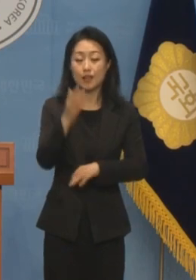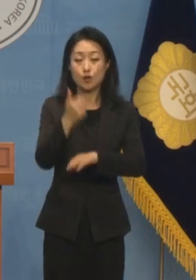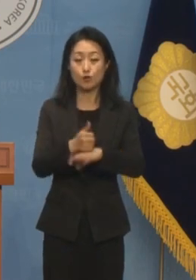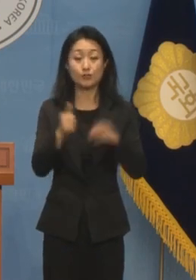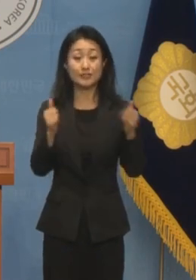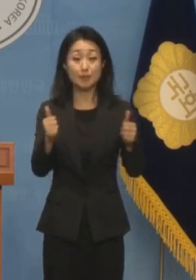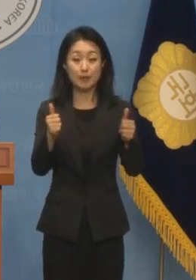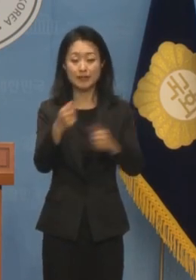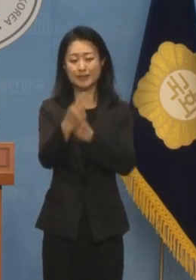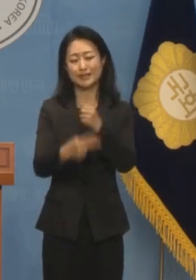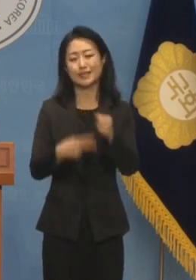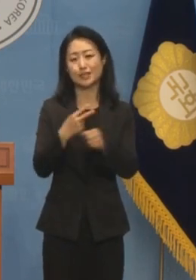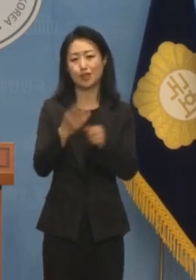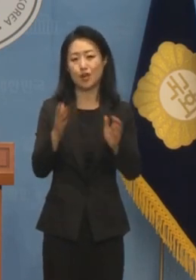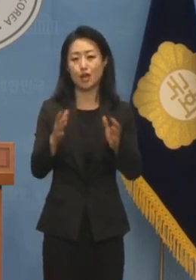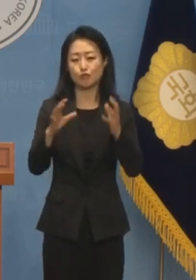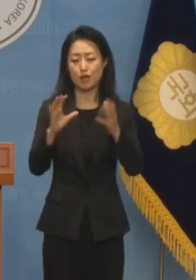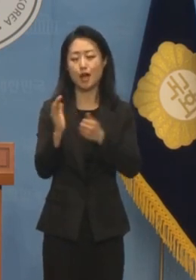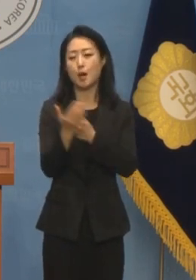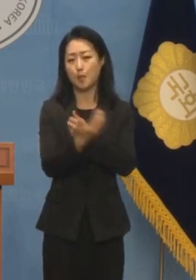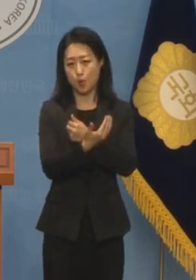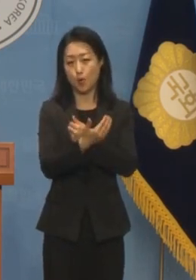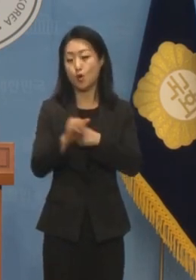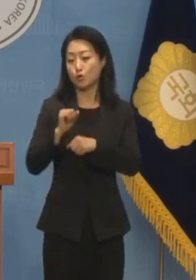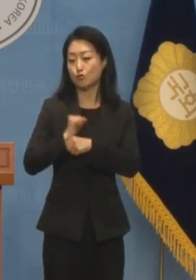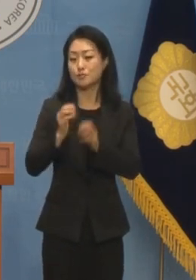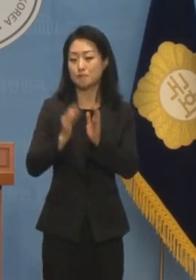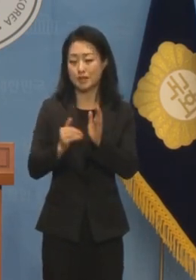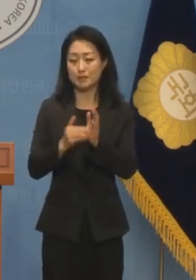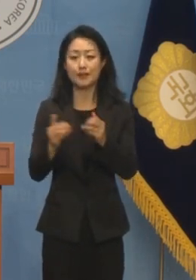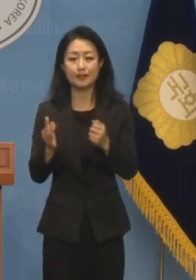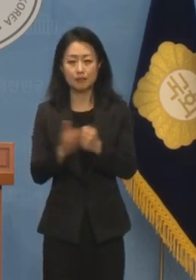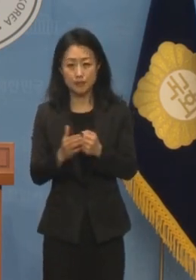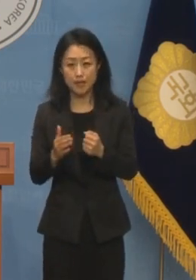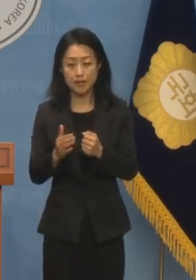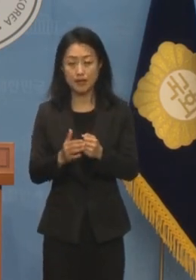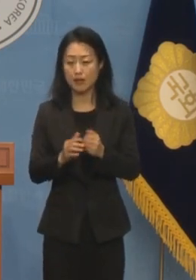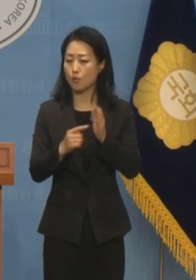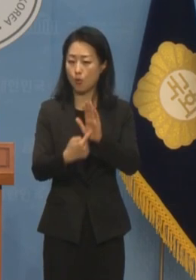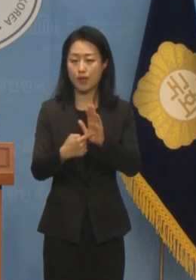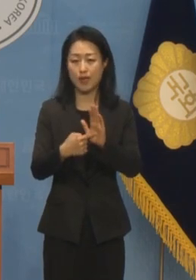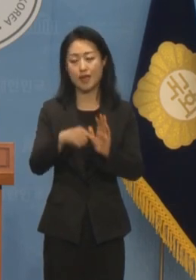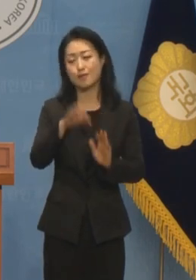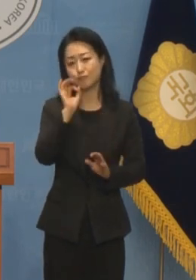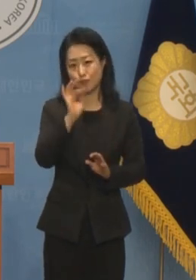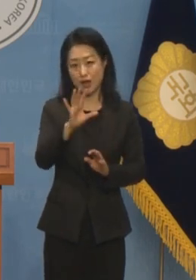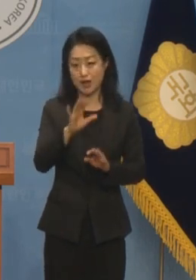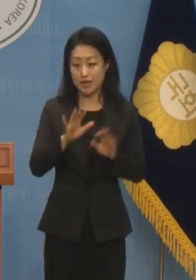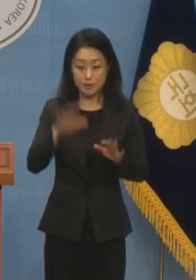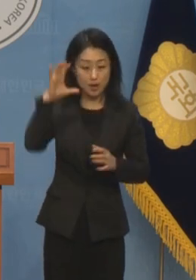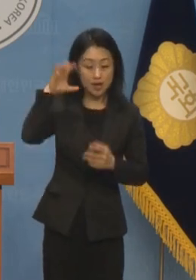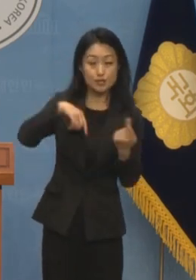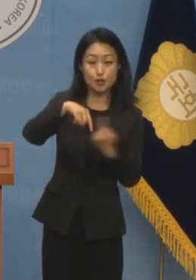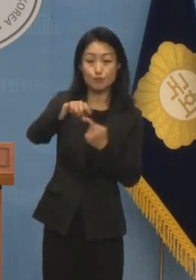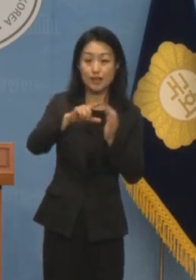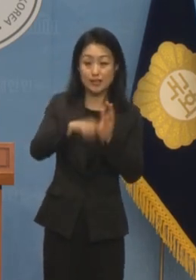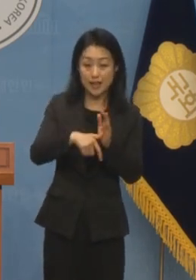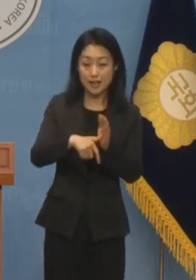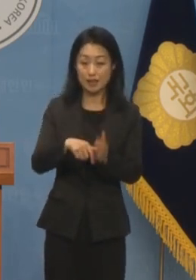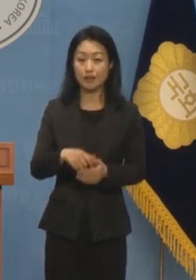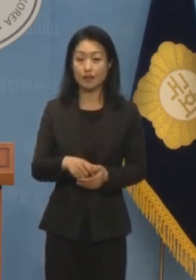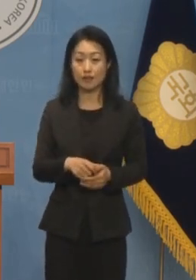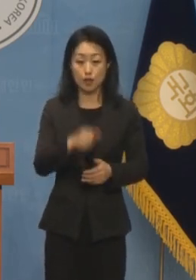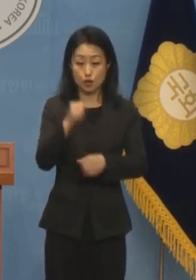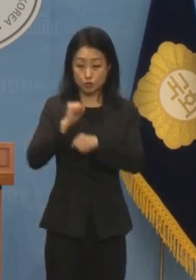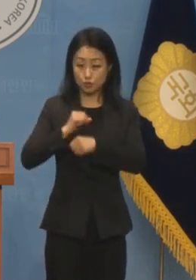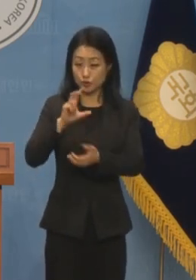재판은 2년째 국가안보, 군사기밀이라며 비공개로 진행되는데 이번 정문에는 똑같은